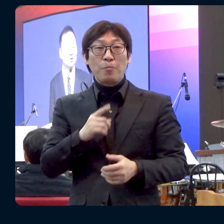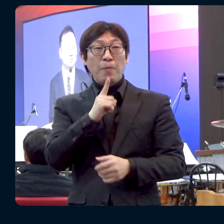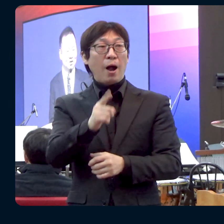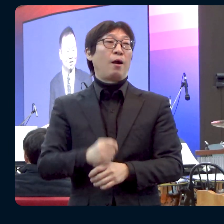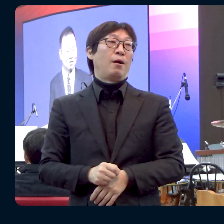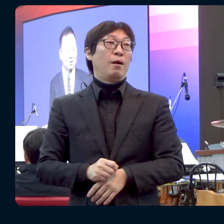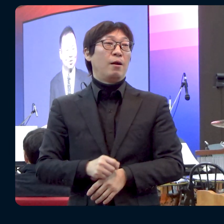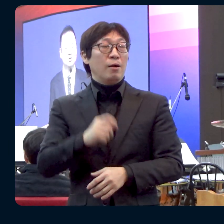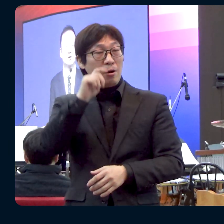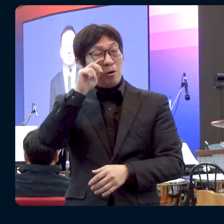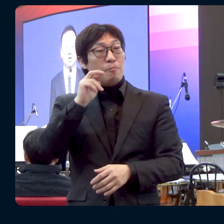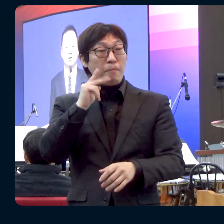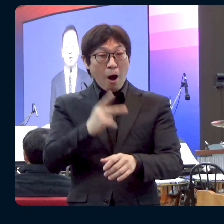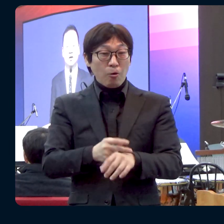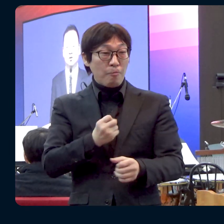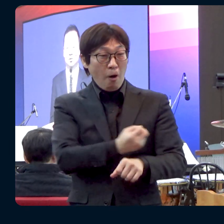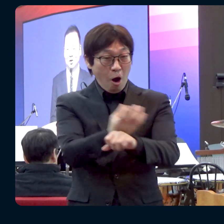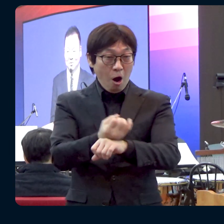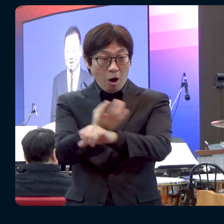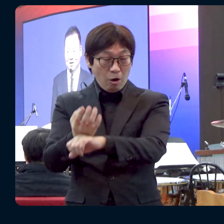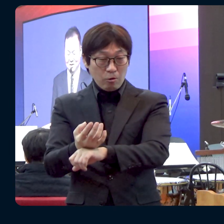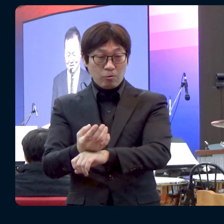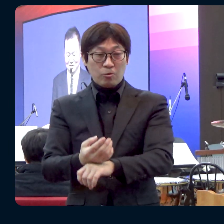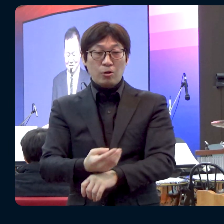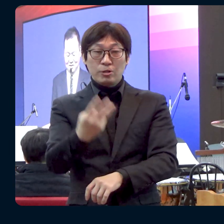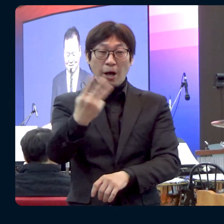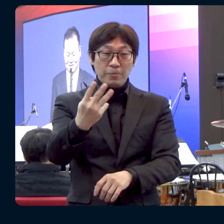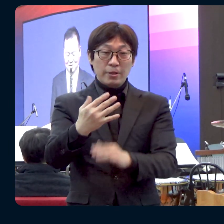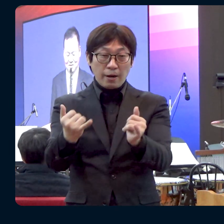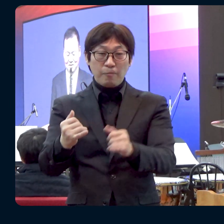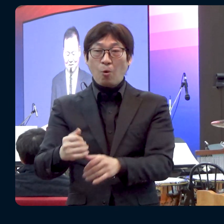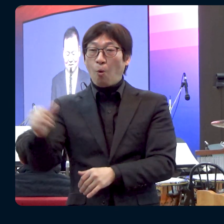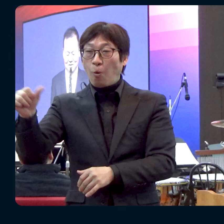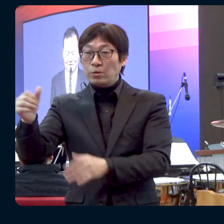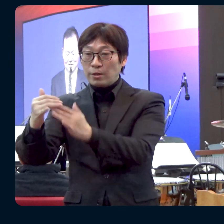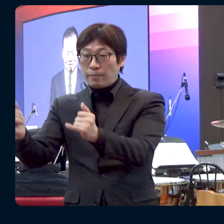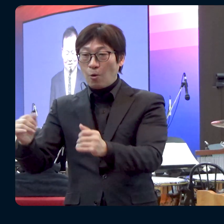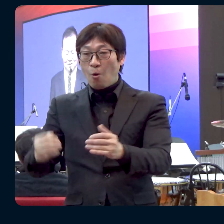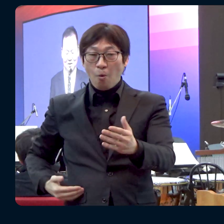일어납니까? 3,000명, 5,000명이 회개하고 돌아옵니다.